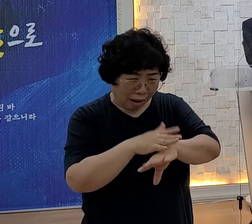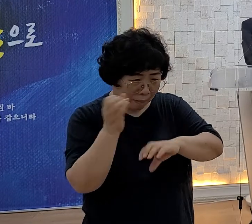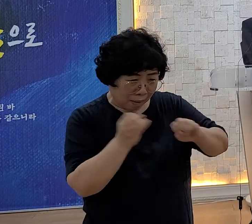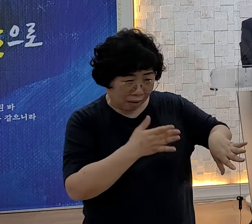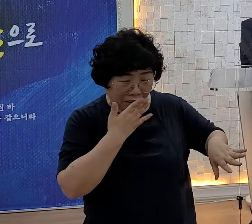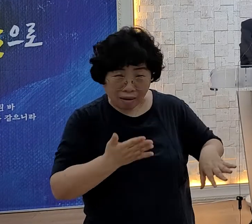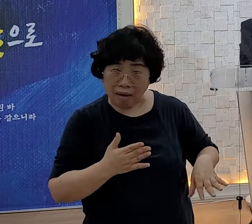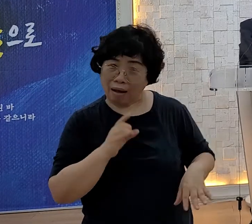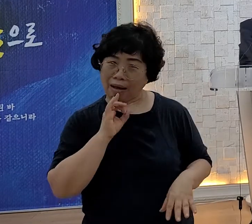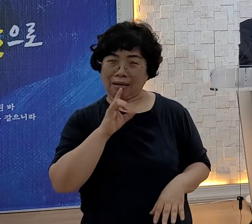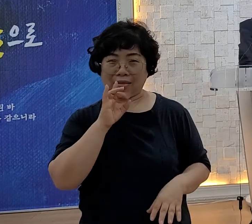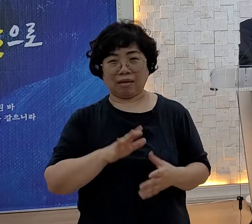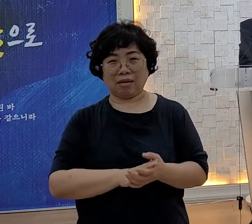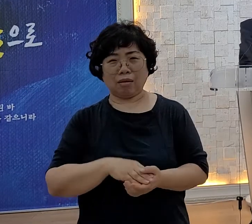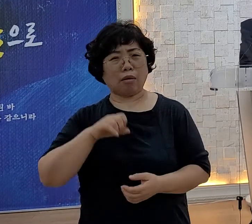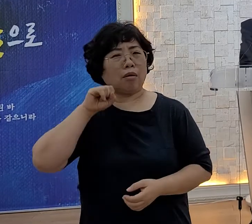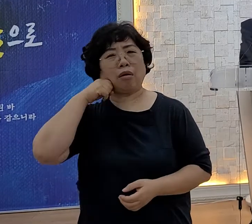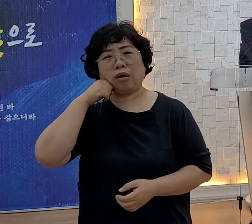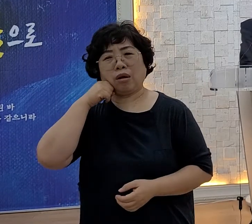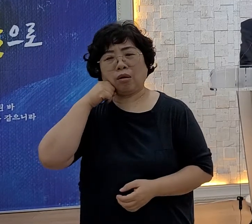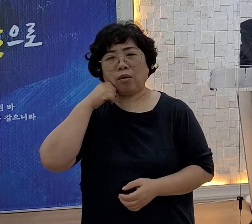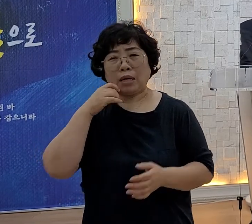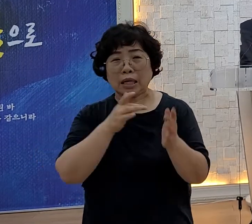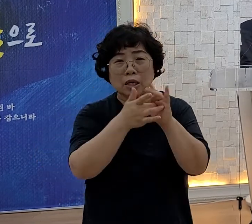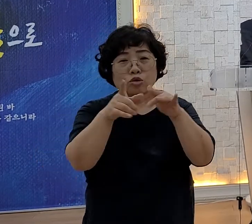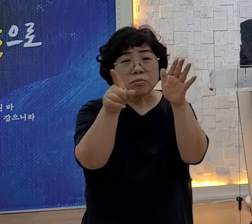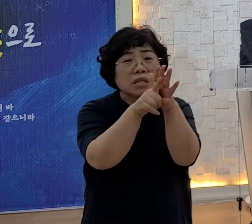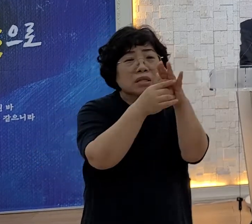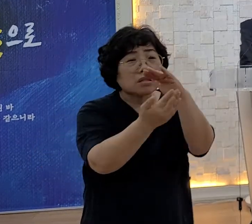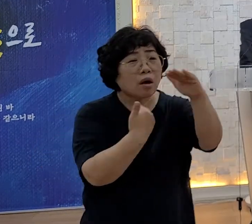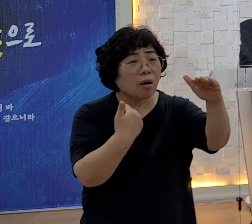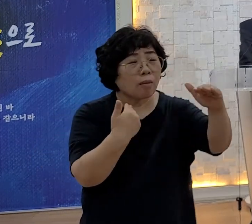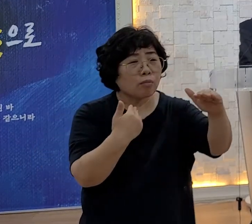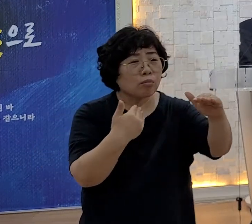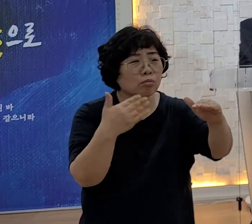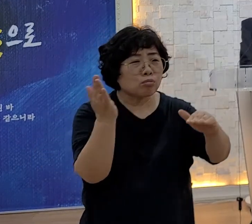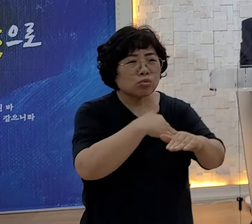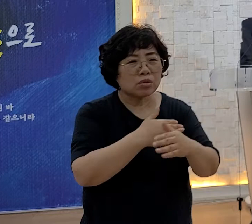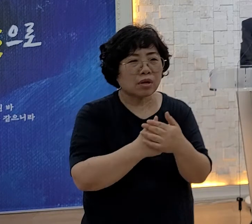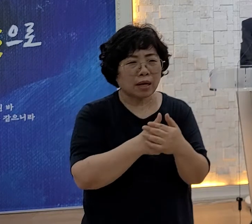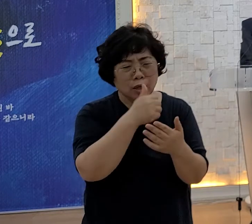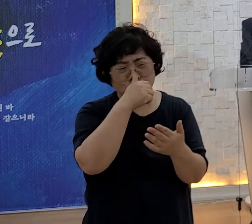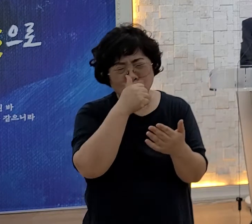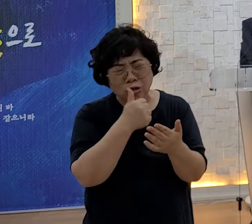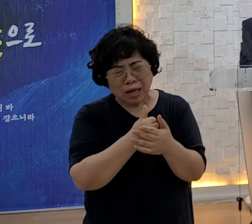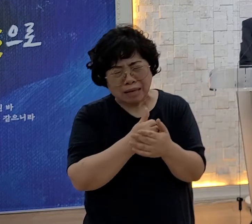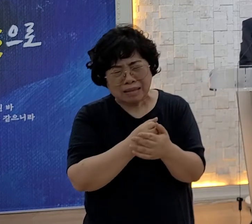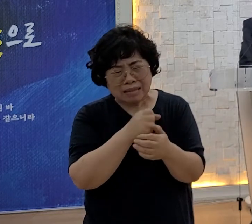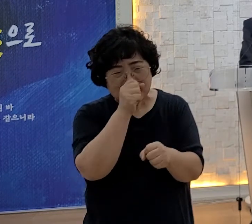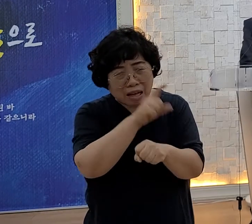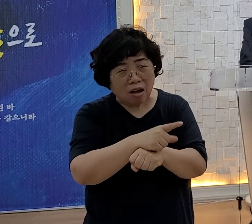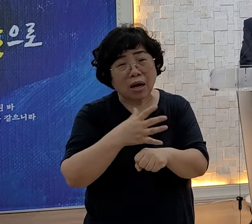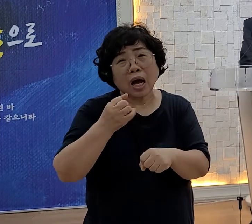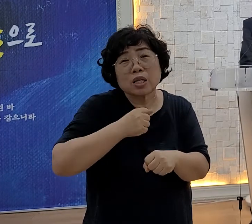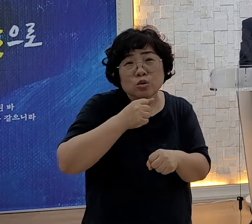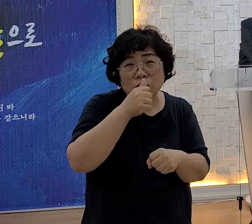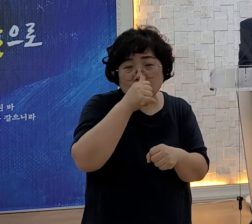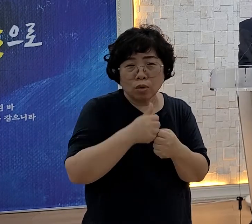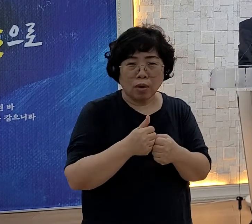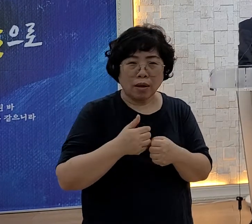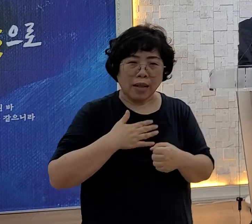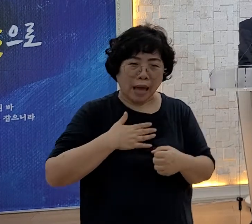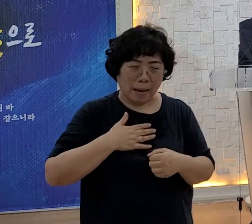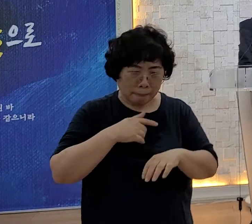않을 때부터 가져왔던 이 끊을 수 없는 죄성들, 그리고 원죄로부터 받은 죄성들, 그리고 내가 날마다 짓고 있는 알미스